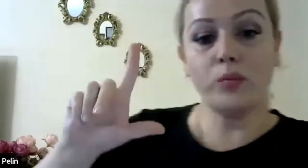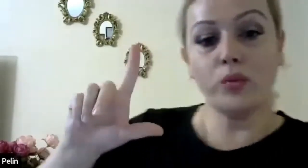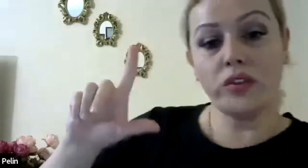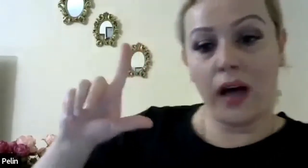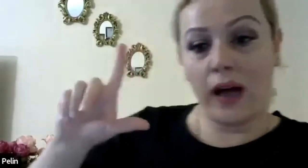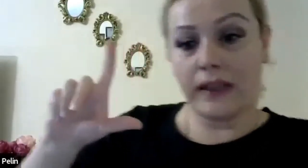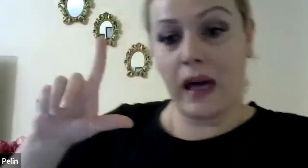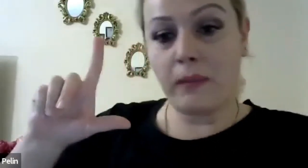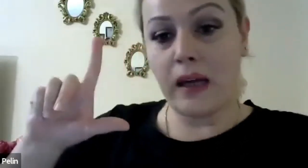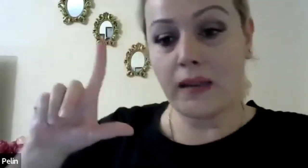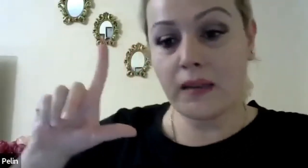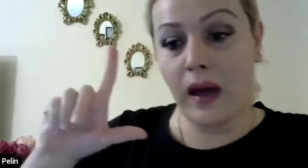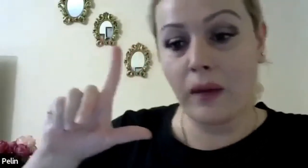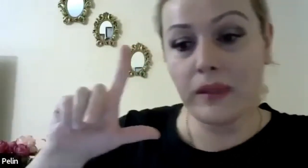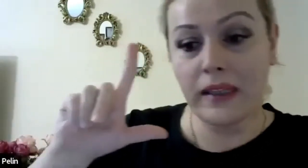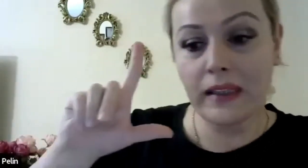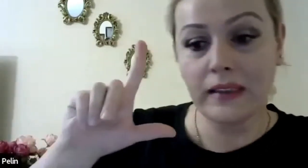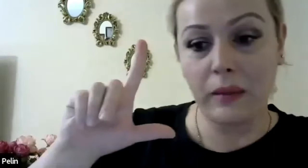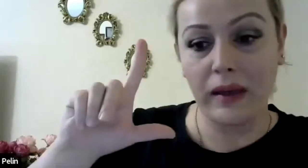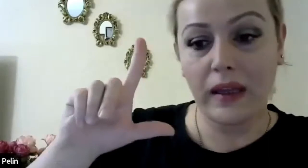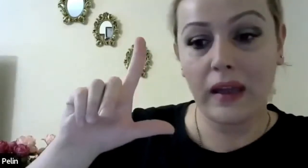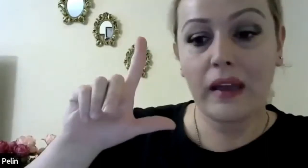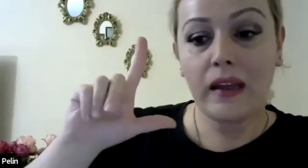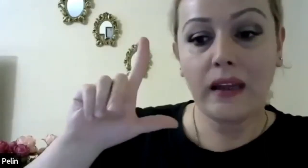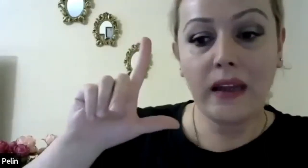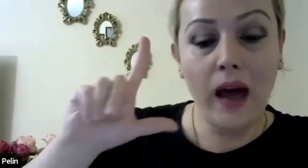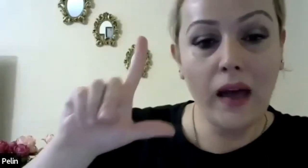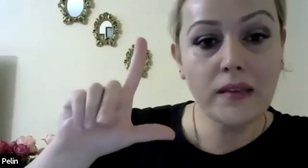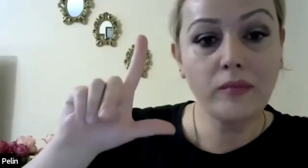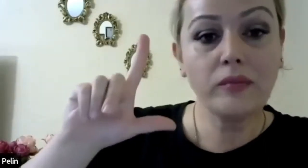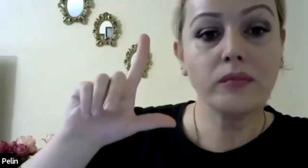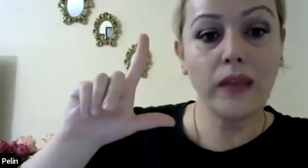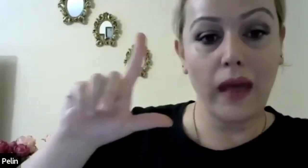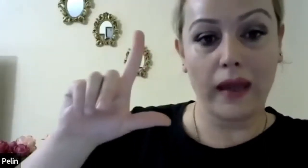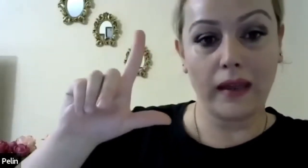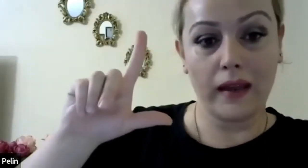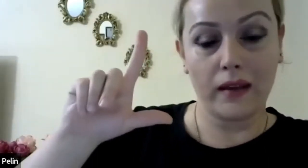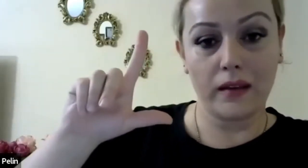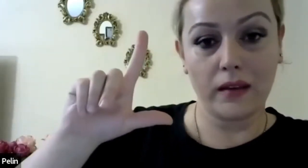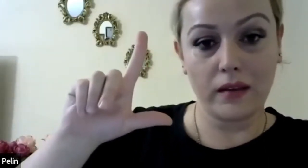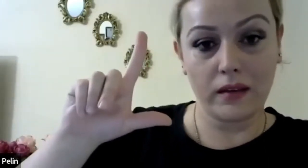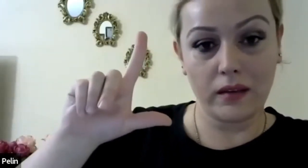Şimdi bu işaret hem lazım hem gerekli demek. Lazım, gerekli.